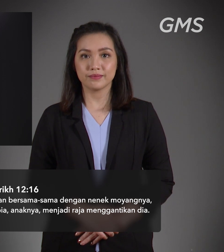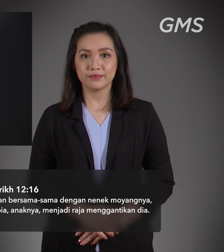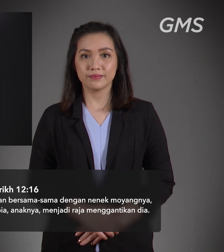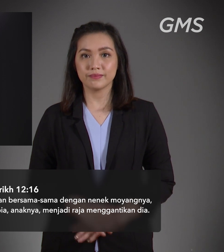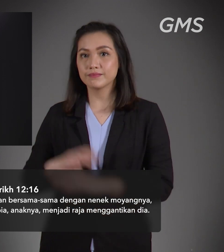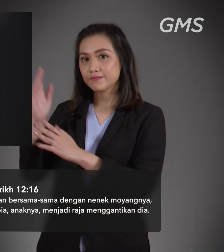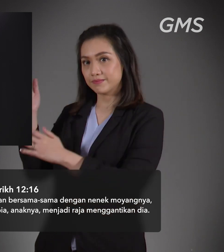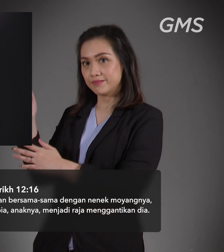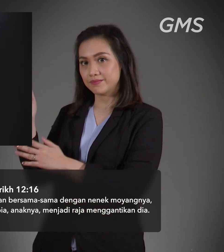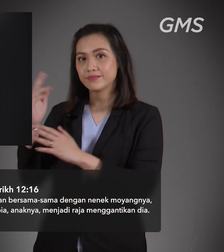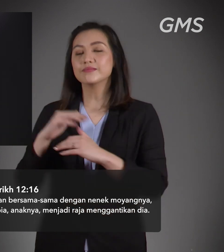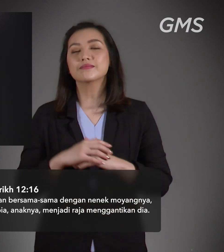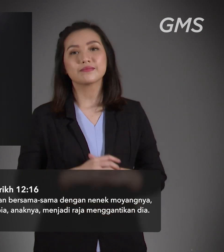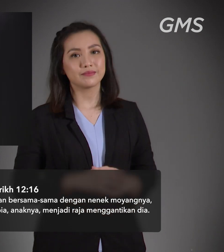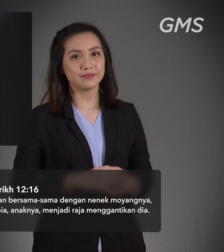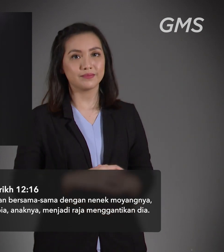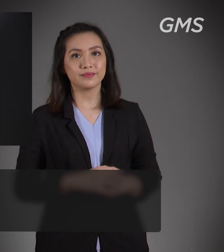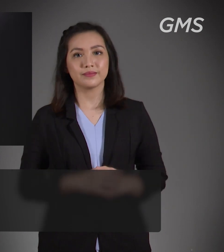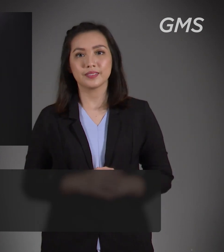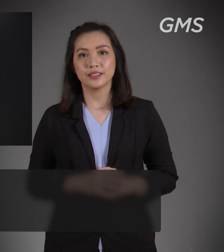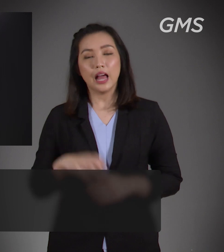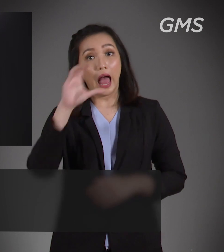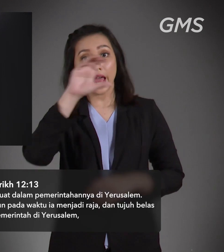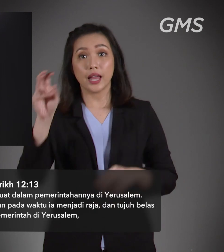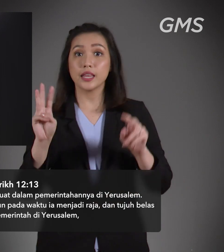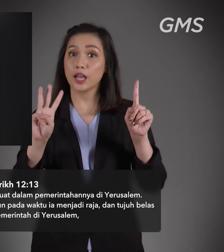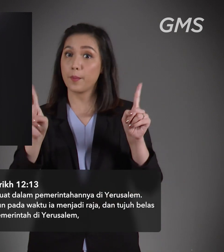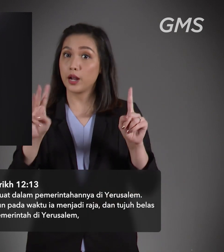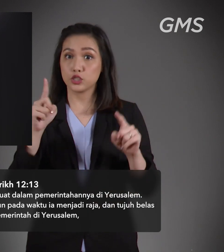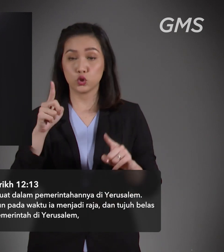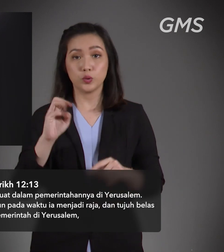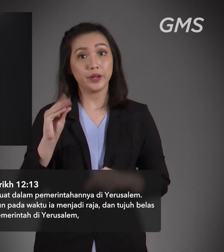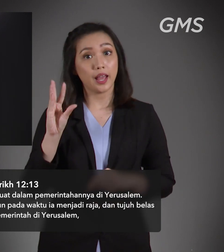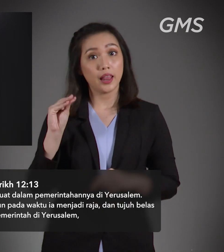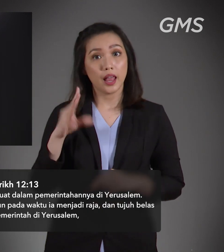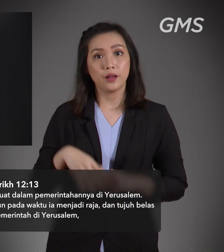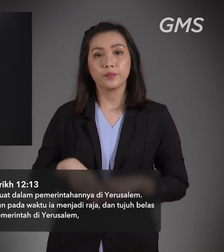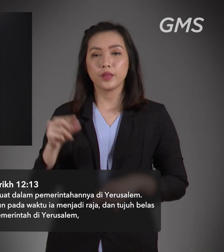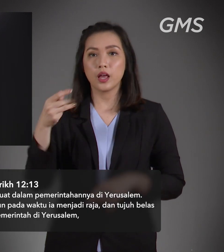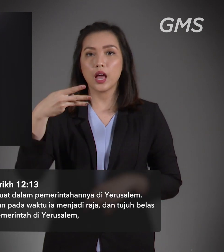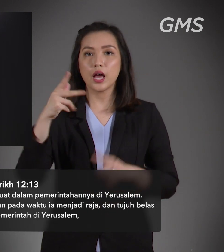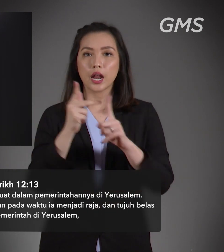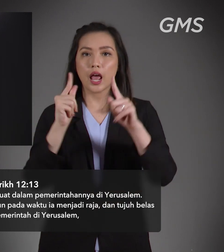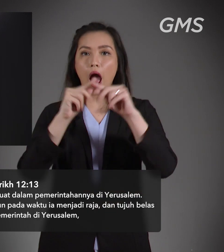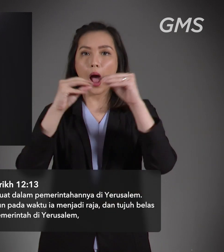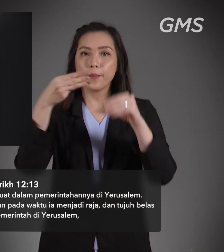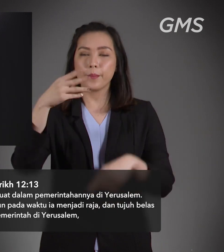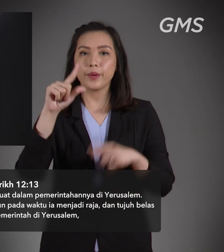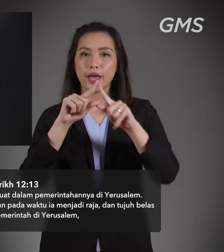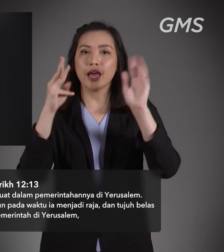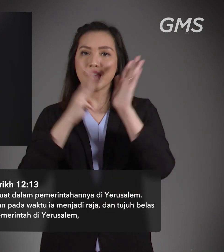menjadi raja menggantikan dia. Di ayat 13 dikatakan Rehabeam memerintah di Yerusalem, kota yang dipilih